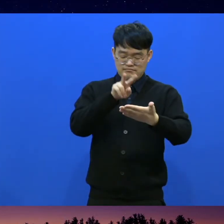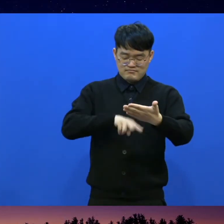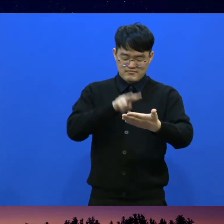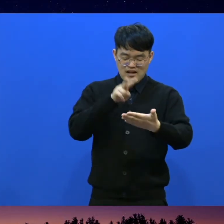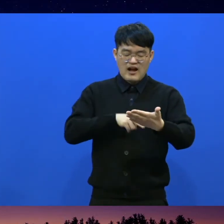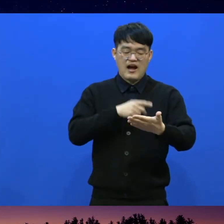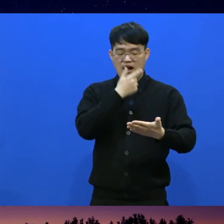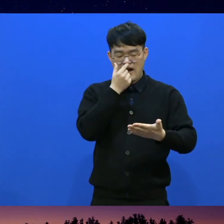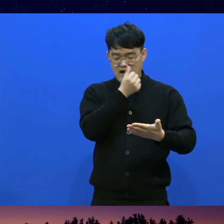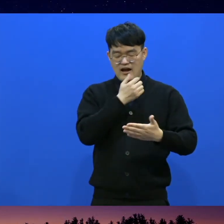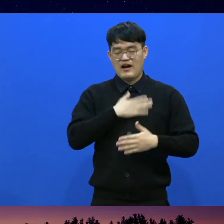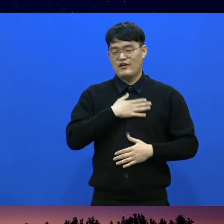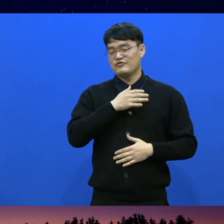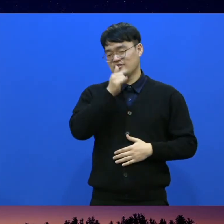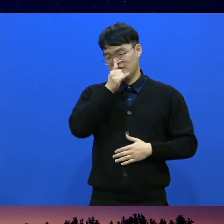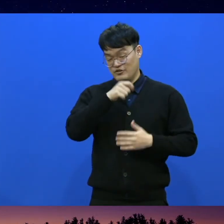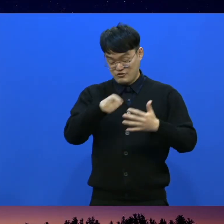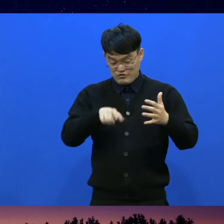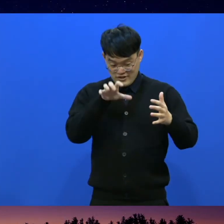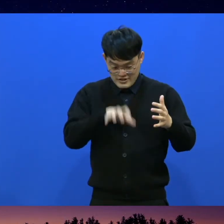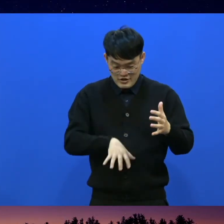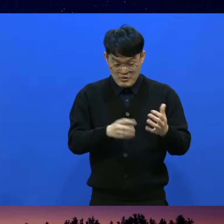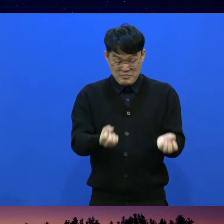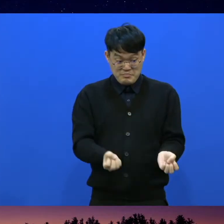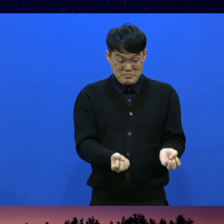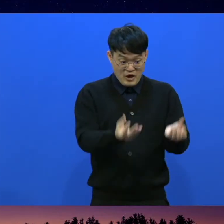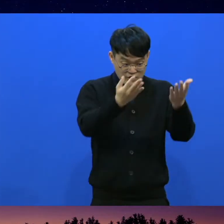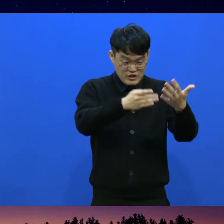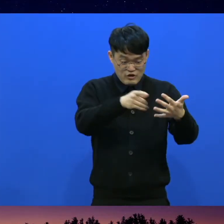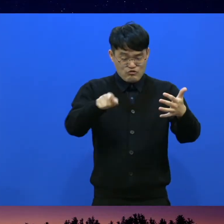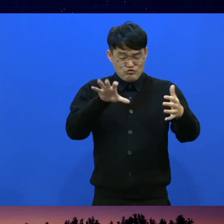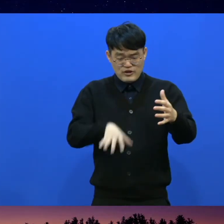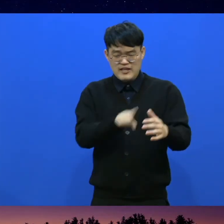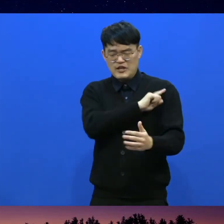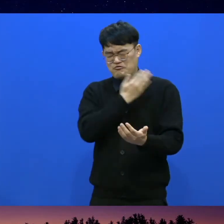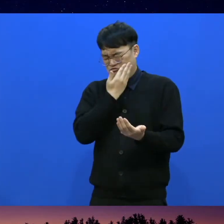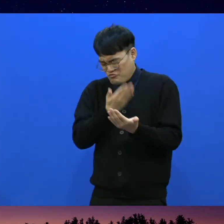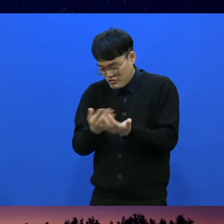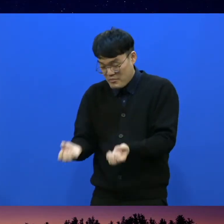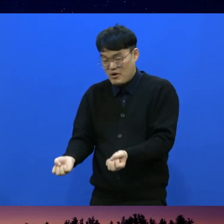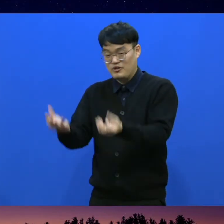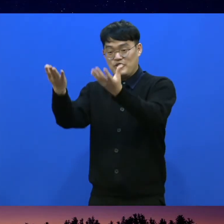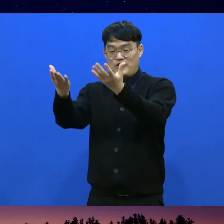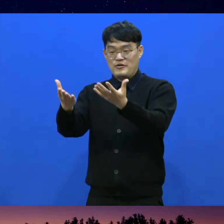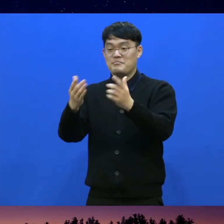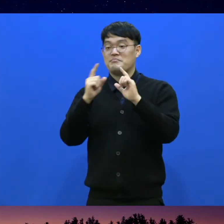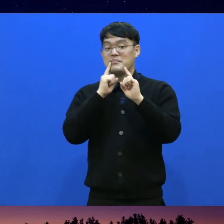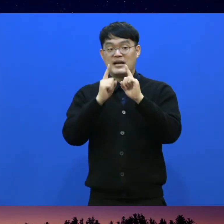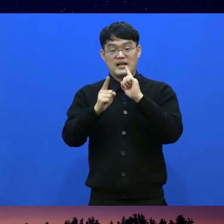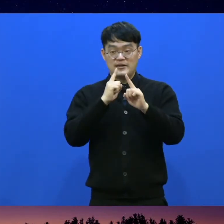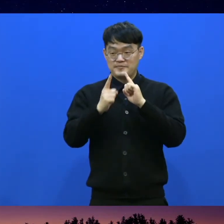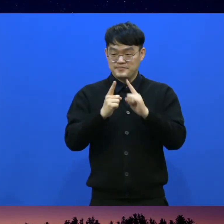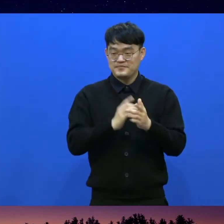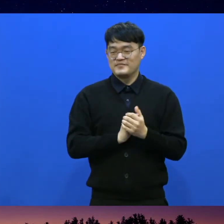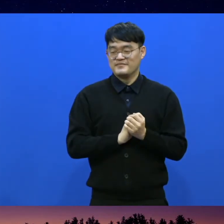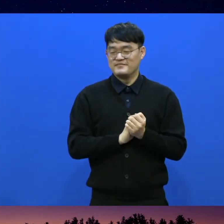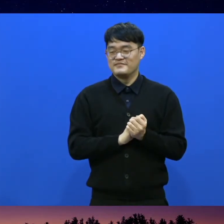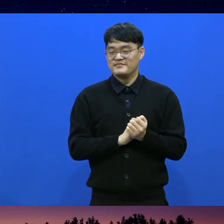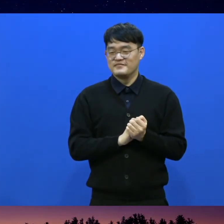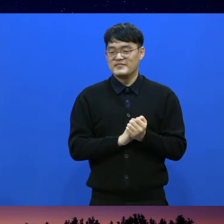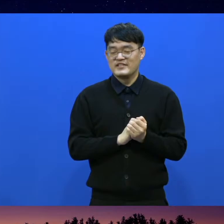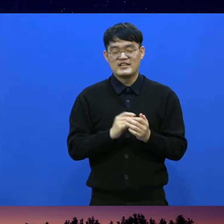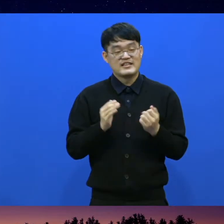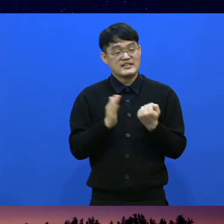이제 써놓았는데 그 중에 명절 중 명절인데 요즘 제일 뭐가 문제냐면 앞으로가 이제 그럴 거예요.